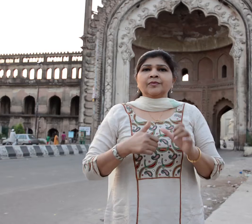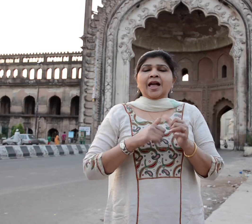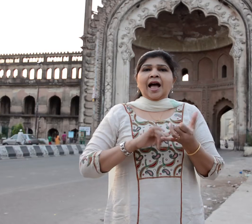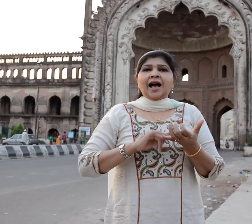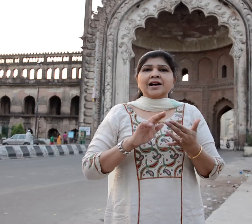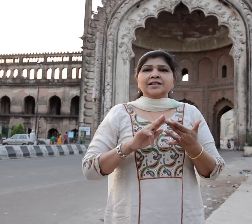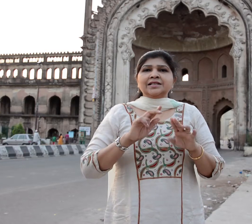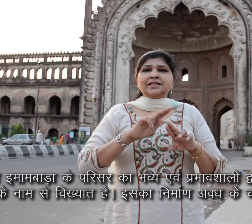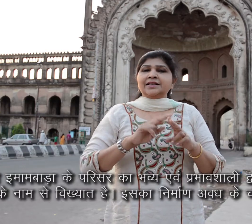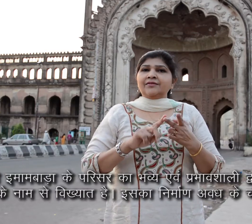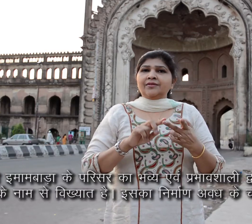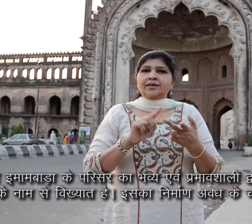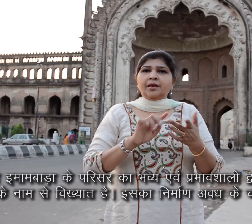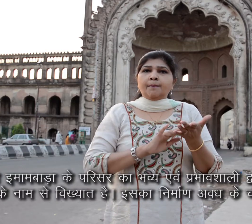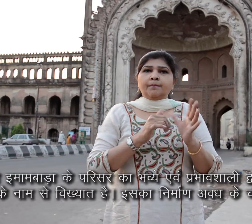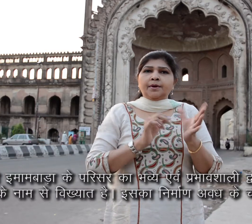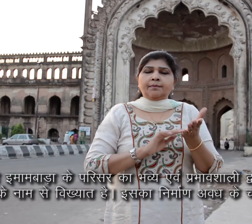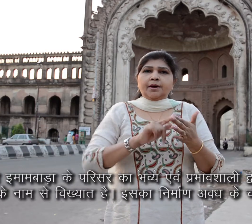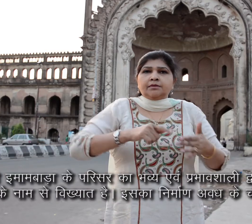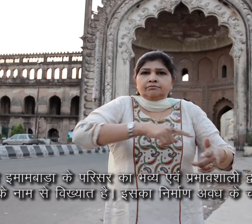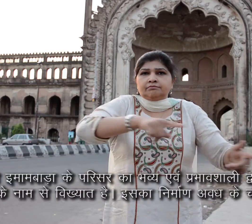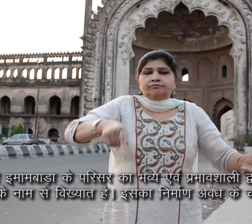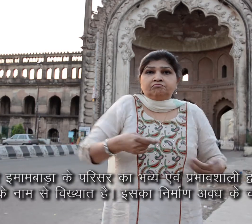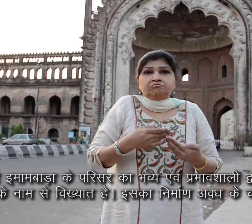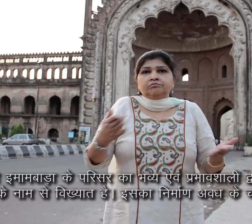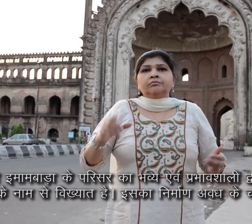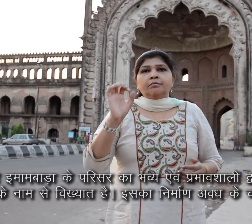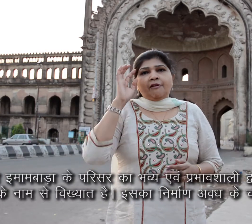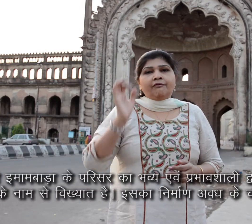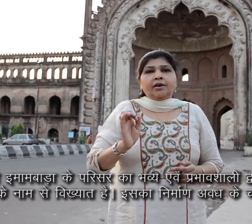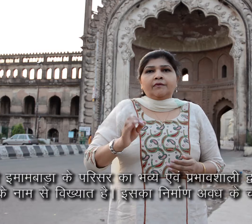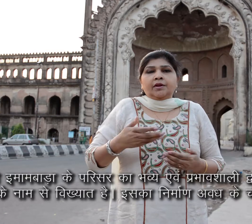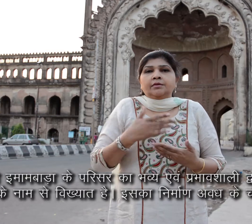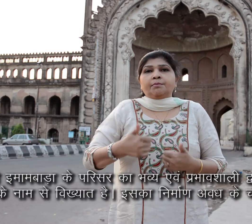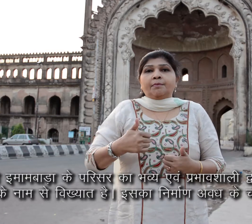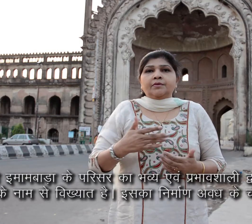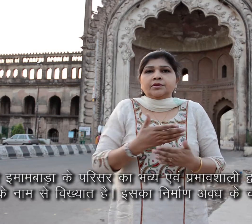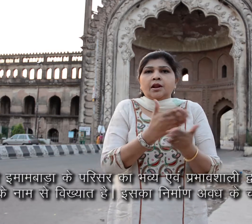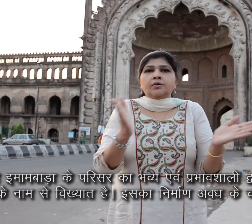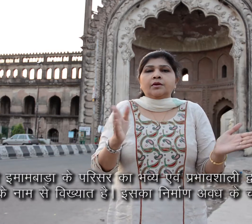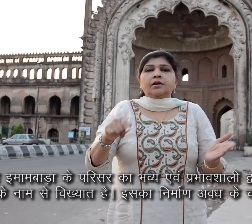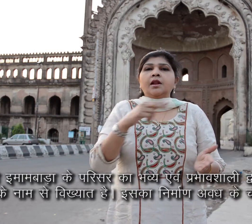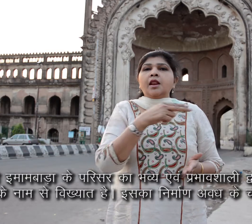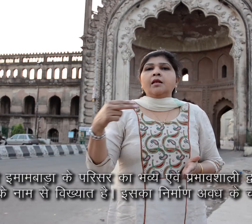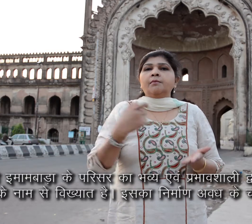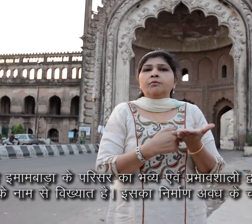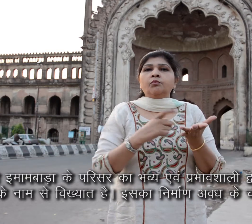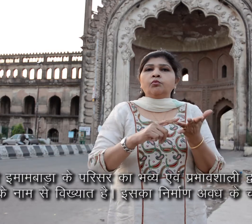आसिफी इमामबाड़ा के परिसर का भव्य एवं प्रभावशाली द्वार रूमी दरवाजा के नाम से विख्यात है।